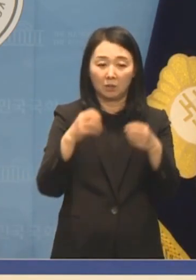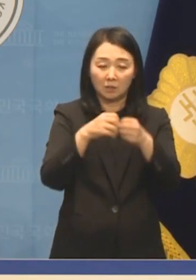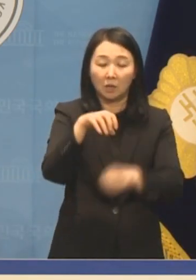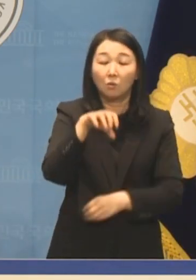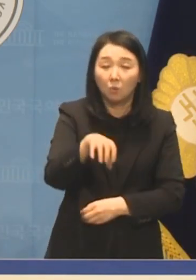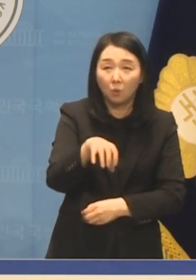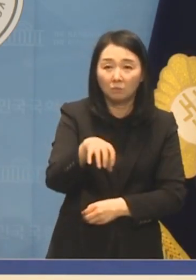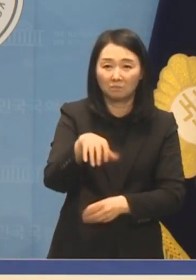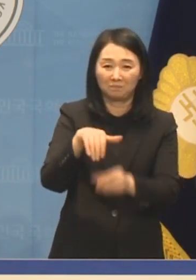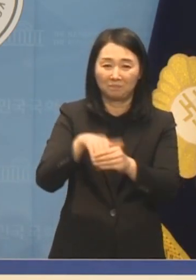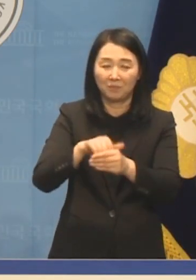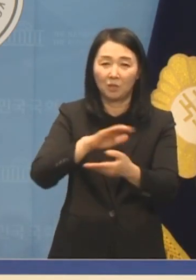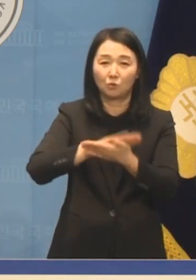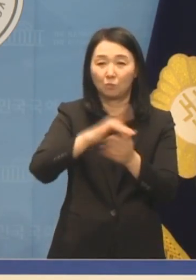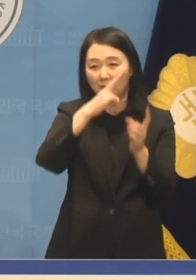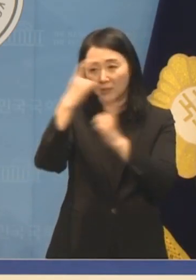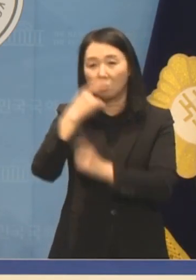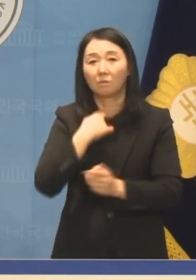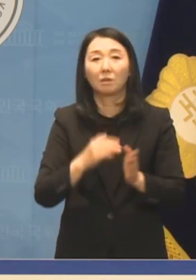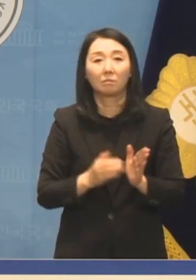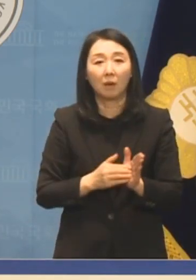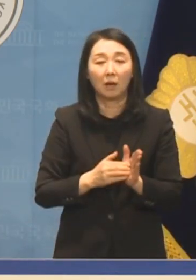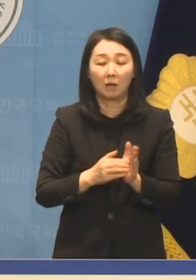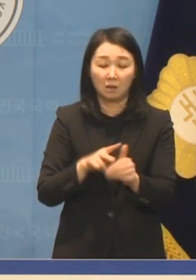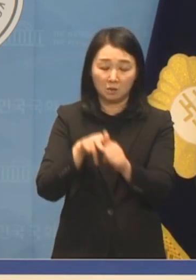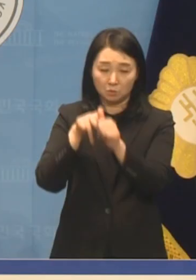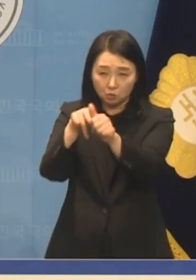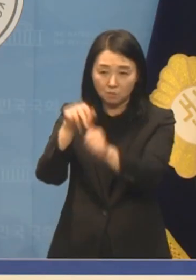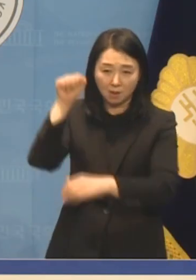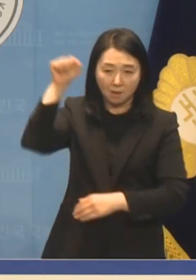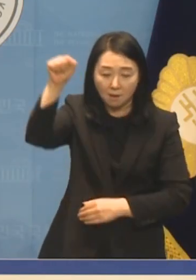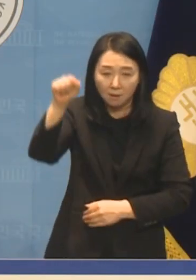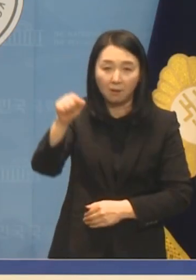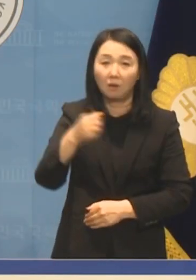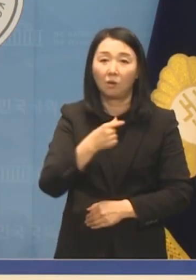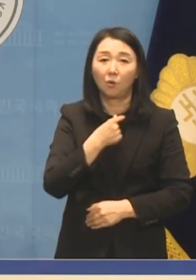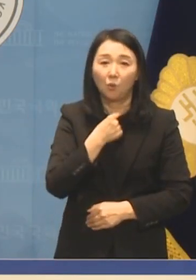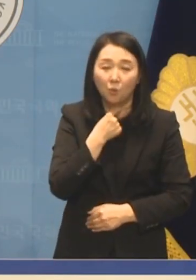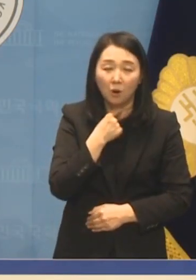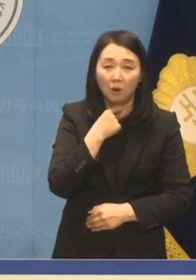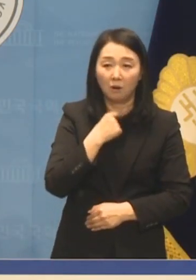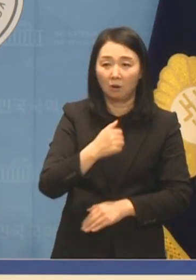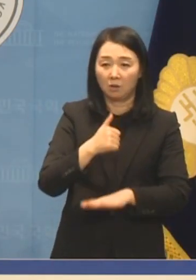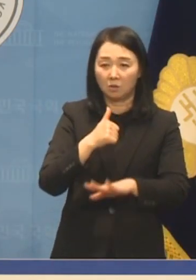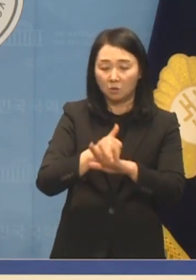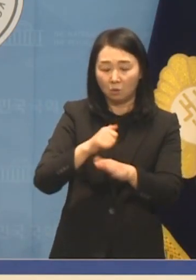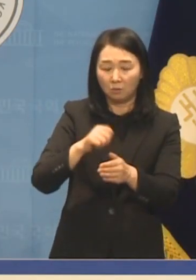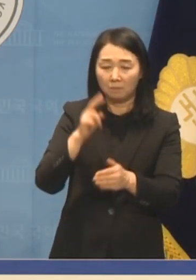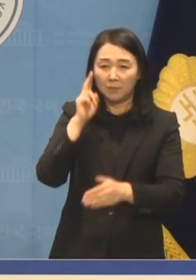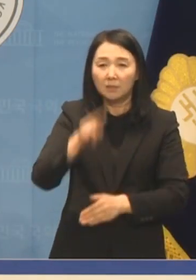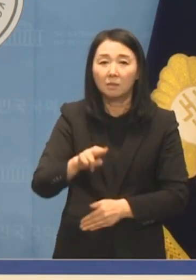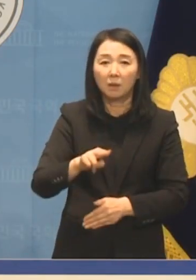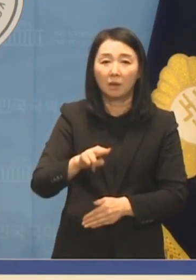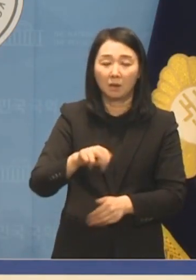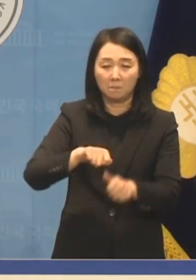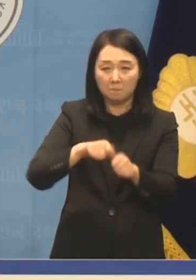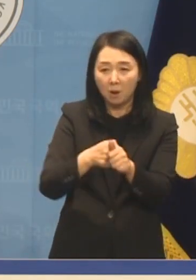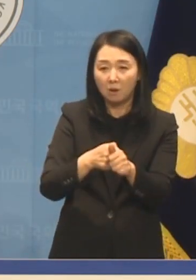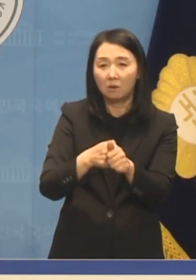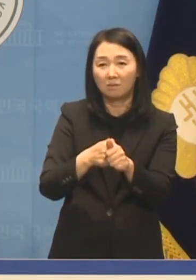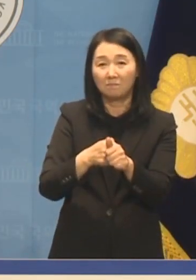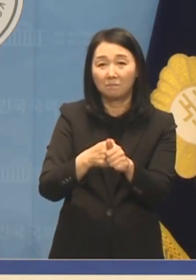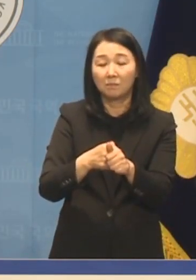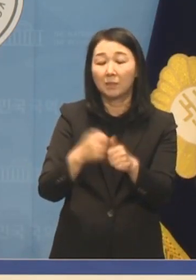선거구에서 출판 기념회를 하고 출마 의사를 밝혀 중징계에 해당하는 정직 처분을 받은